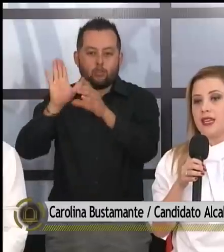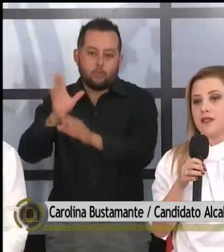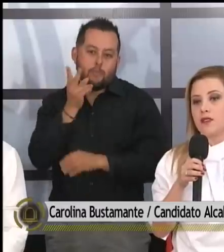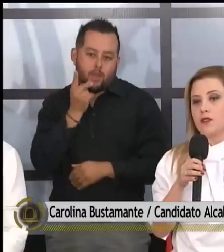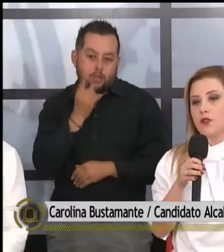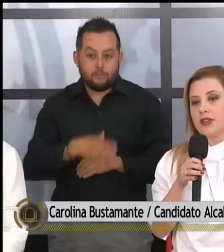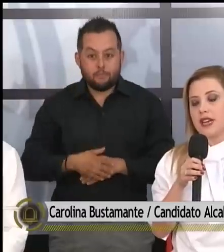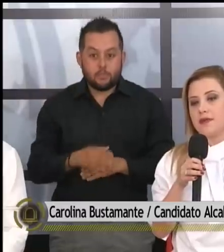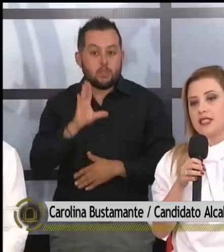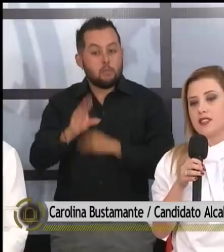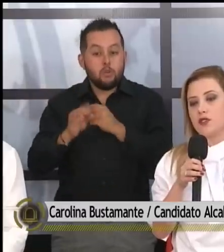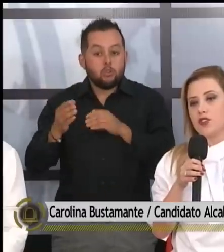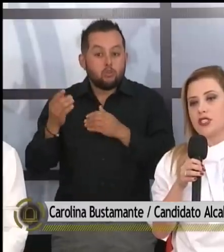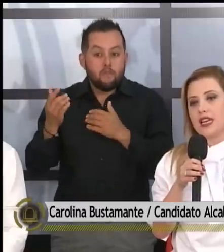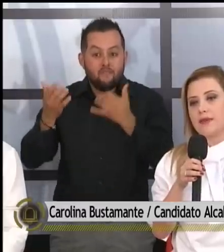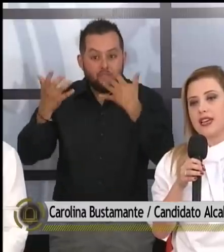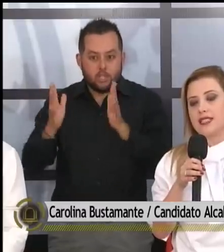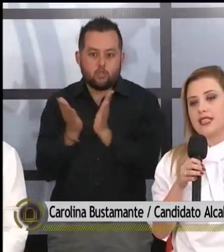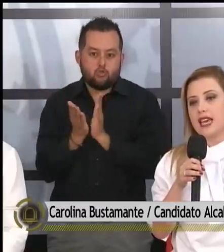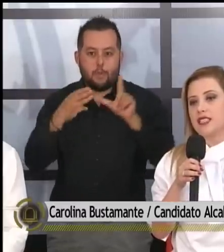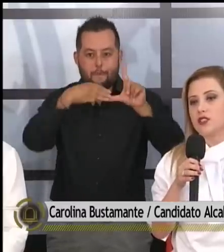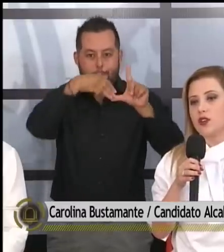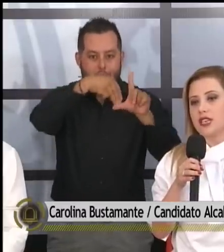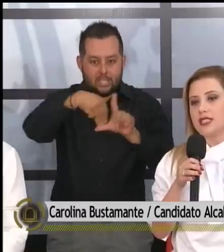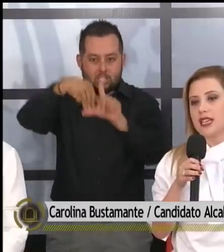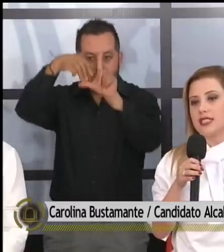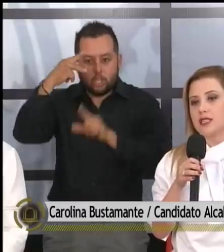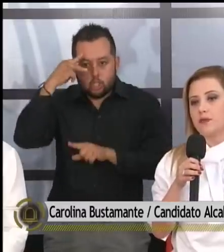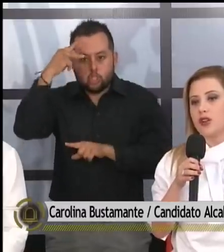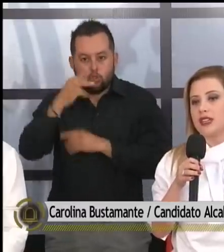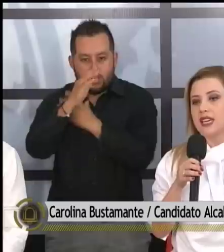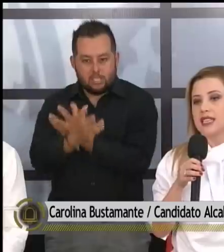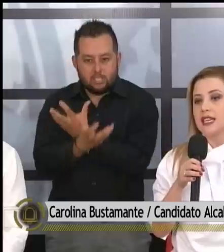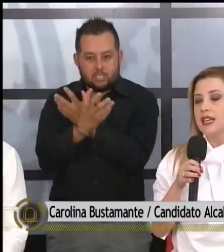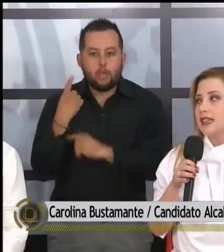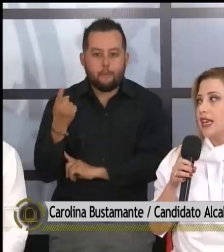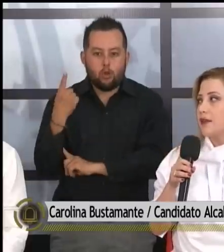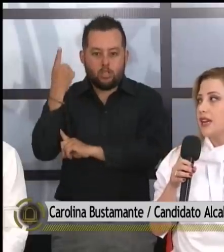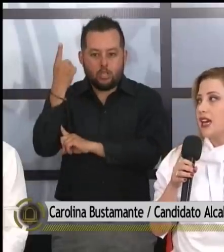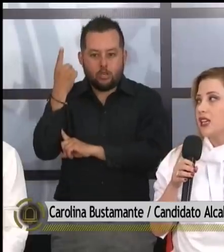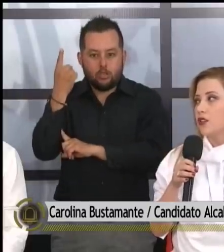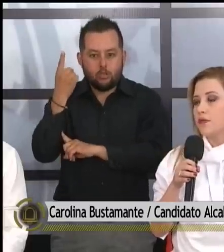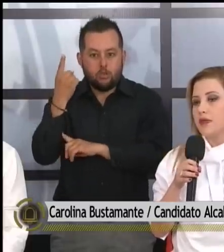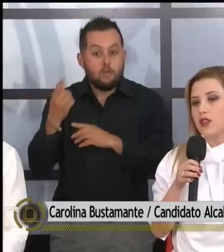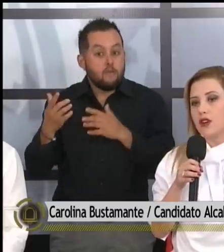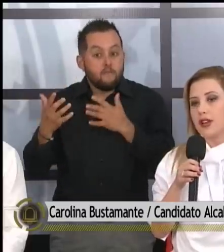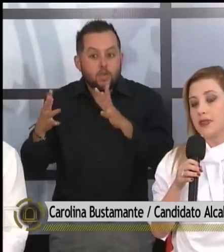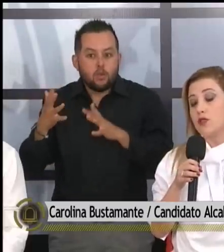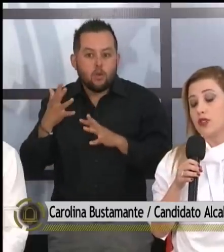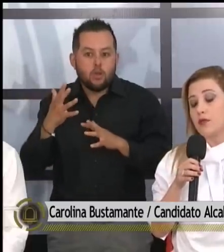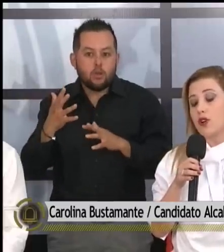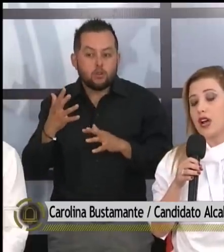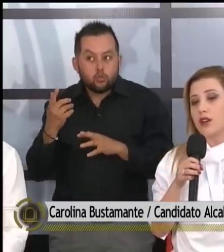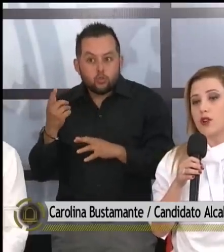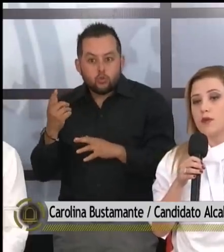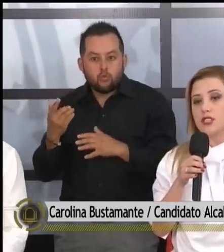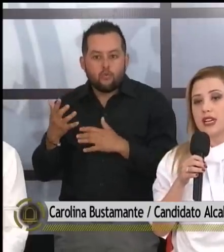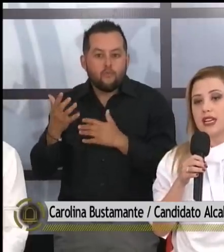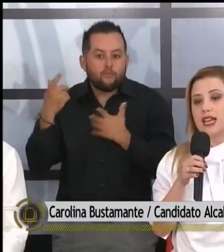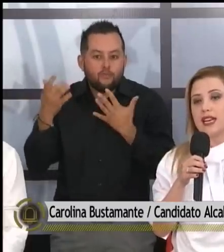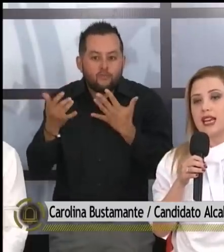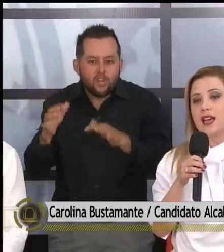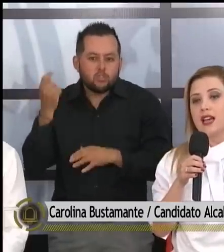y culminé mis estudios en la maestría de Historia y Ciencias Políticas, terminando mi último cargo